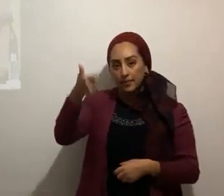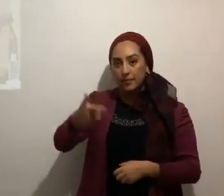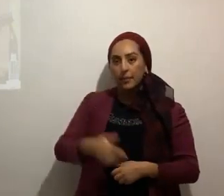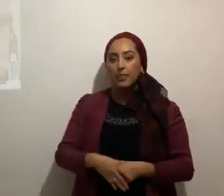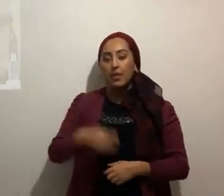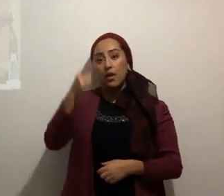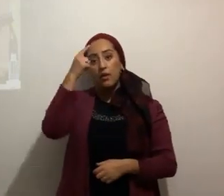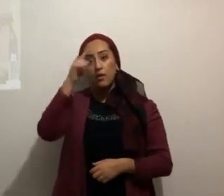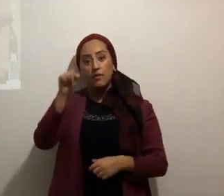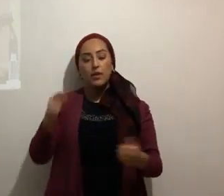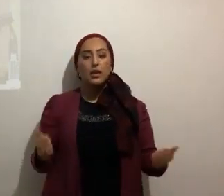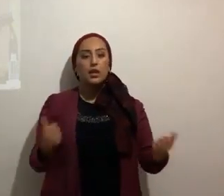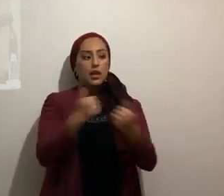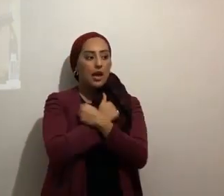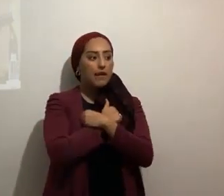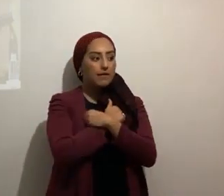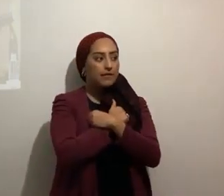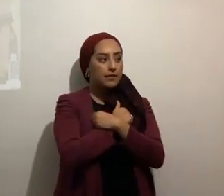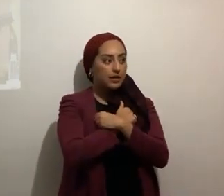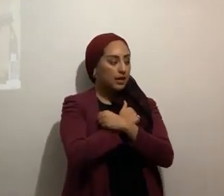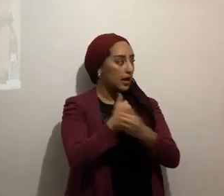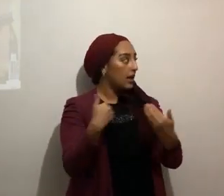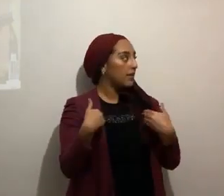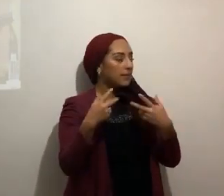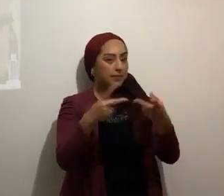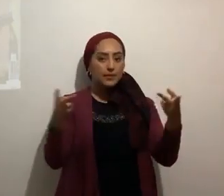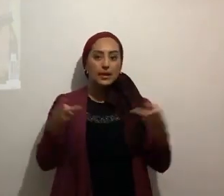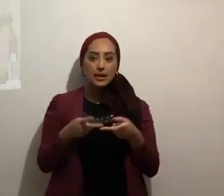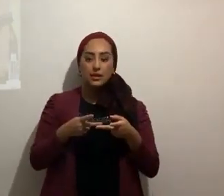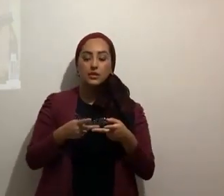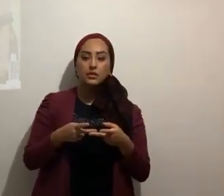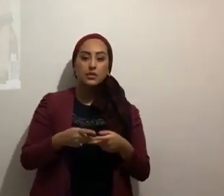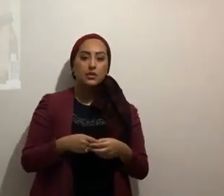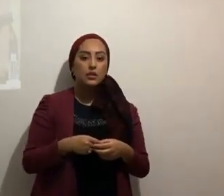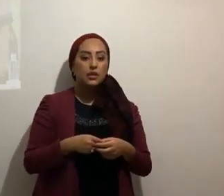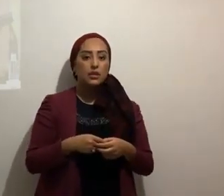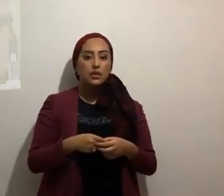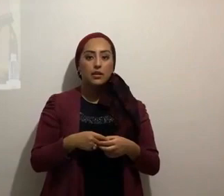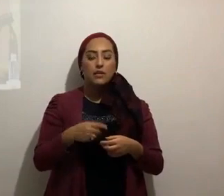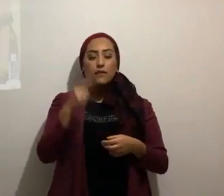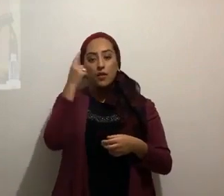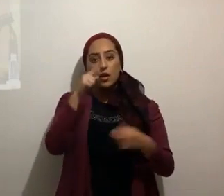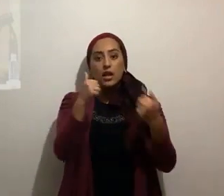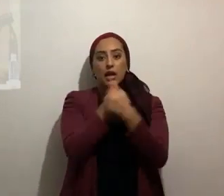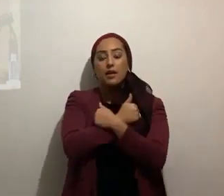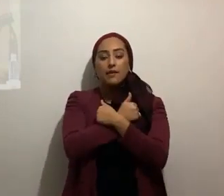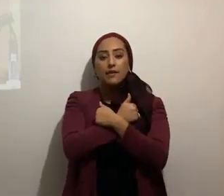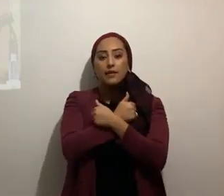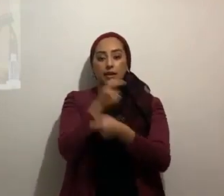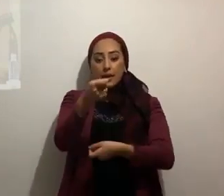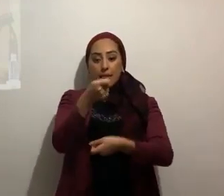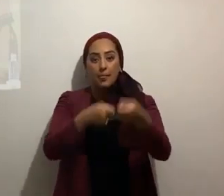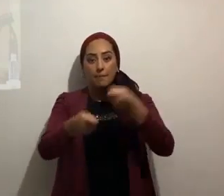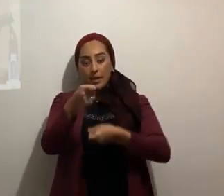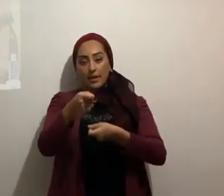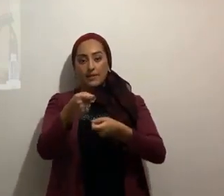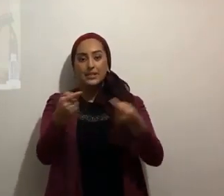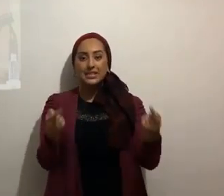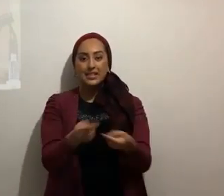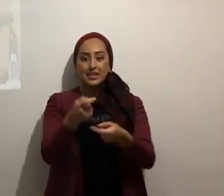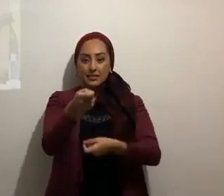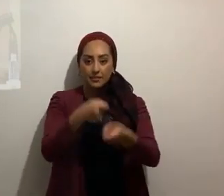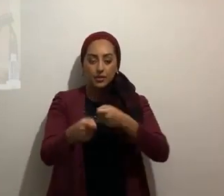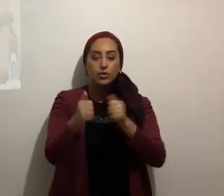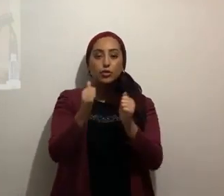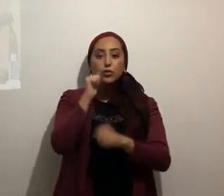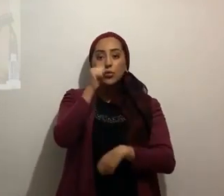Entonces, para que el amor tome el lugar que tomó el pecado, el amor de Yahweh, y